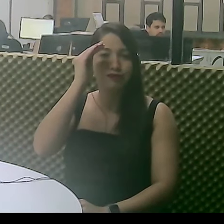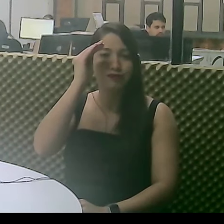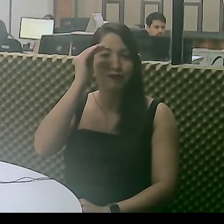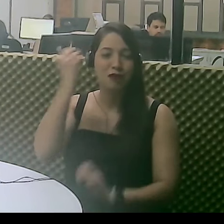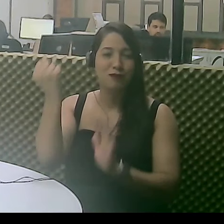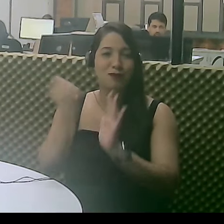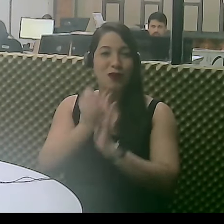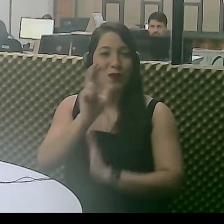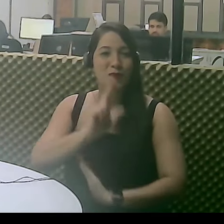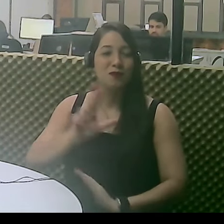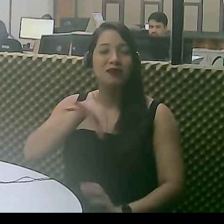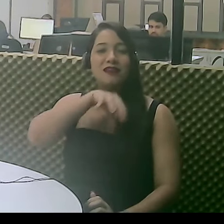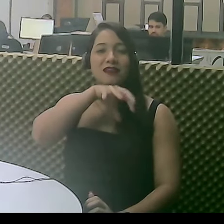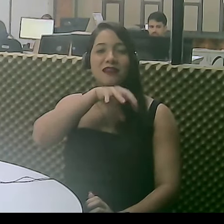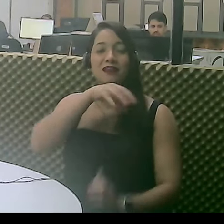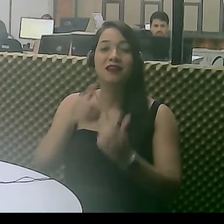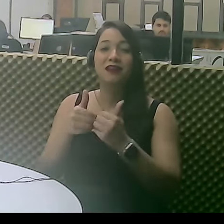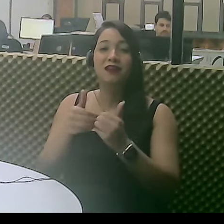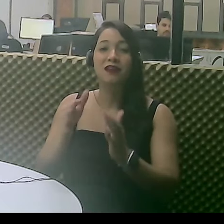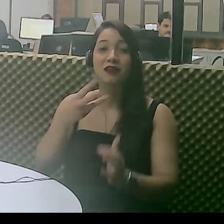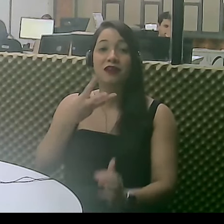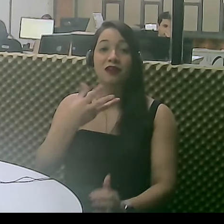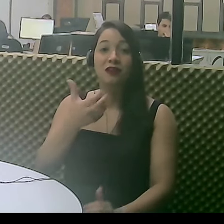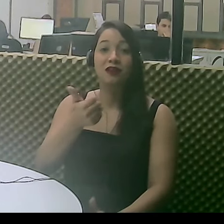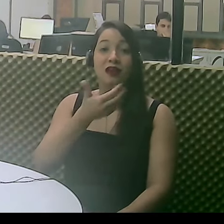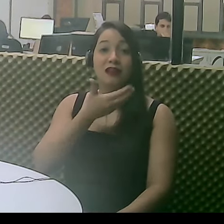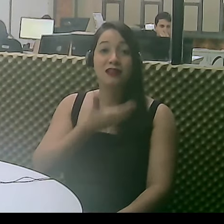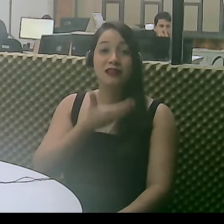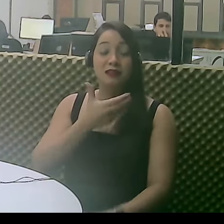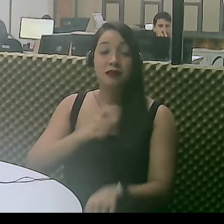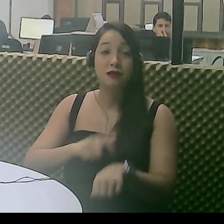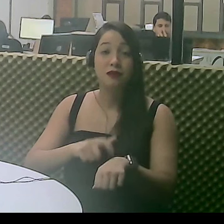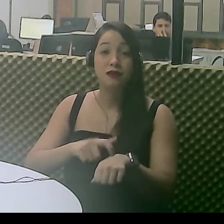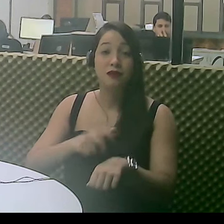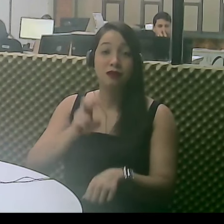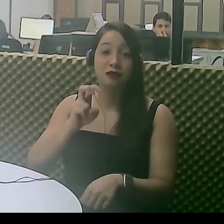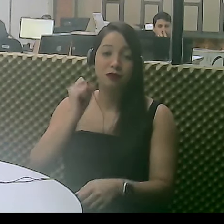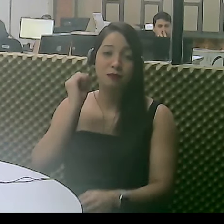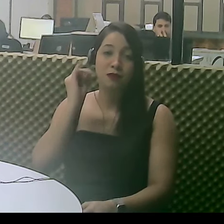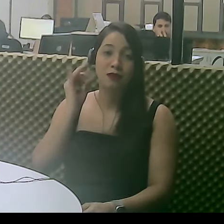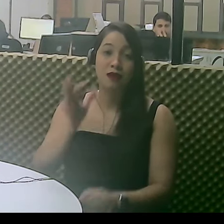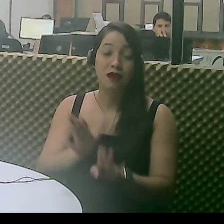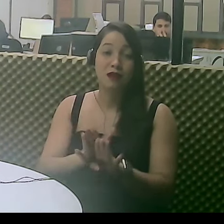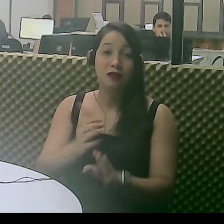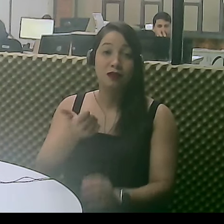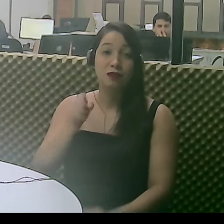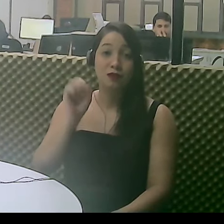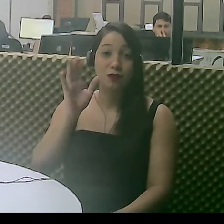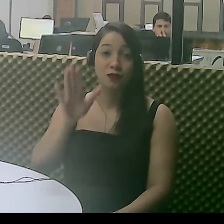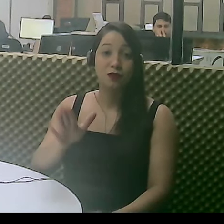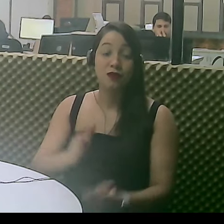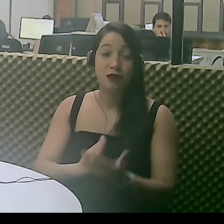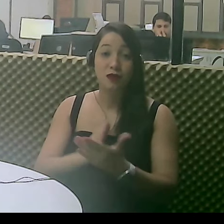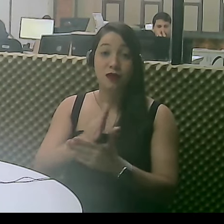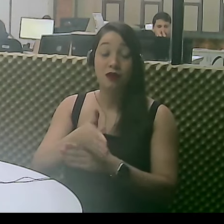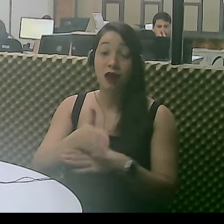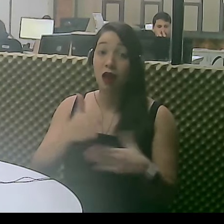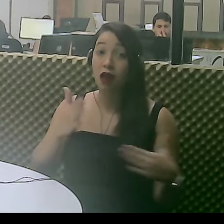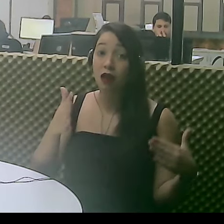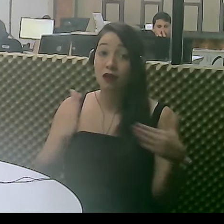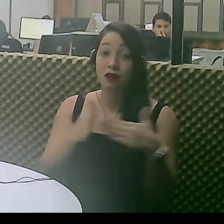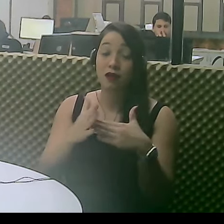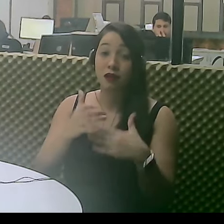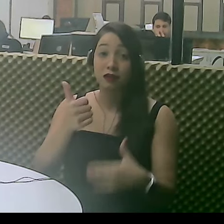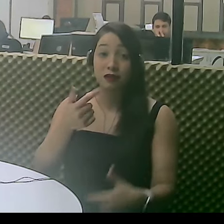de Uberlândia fica aberto no dia 31 de dezembro das 5 da manhã às 6 da tarde com entrada permitida até